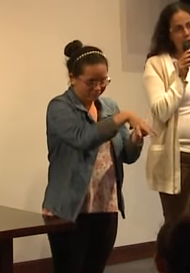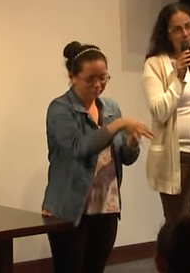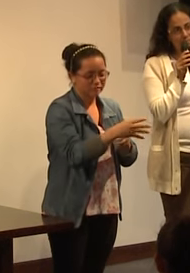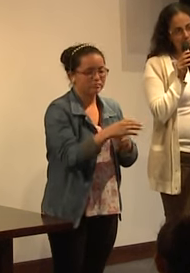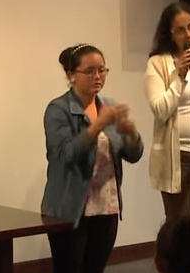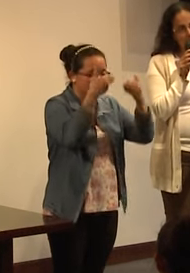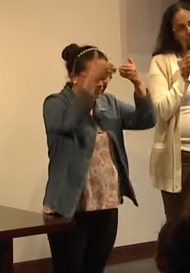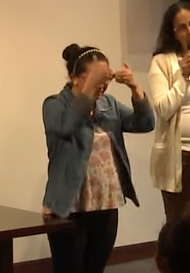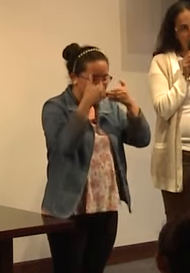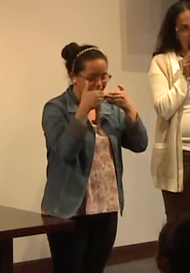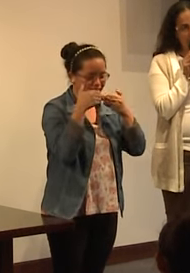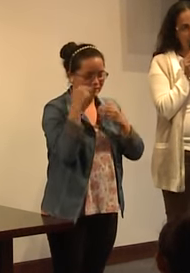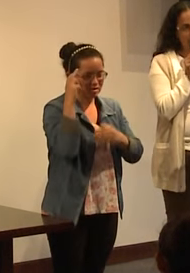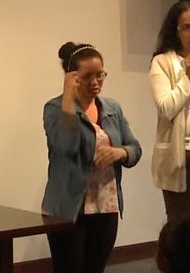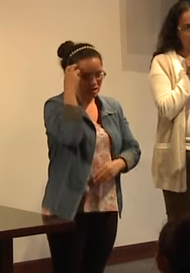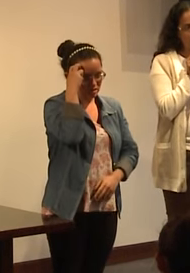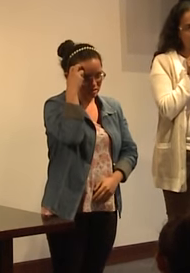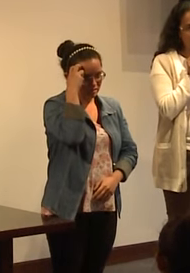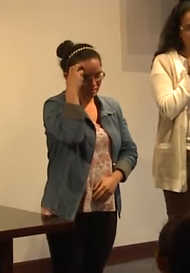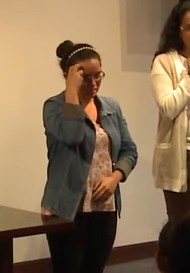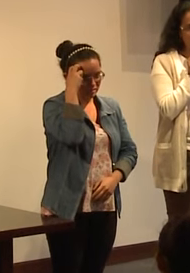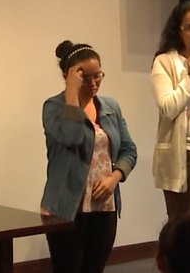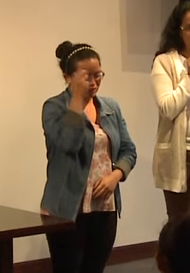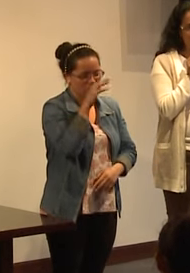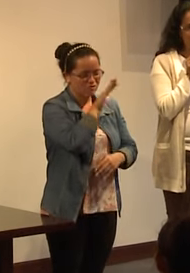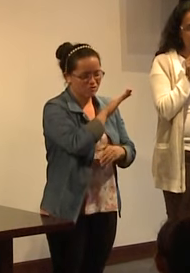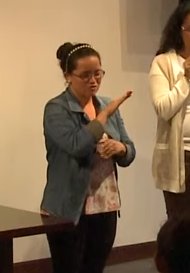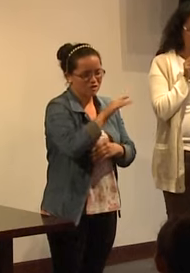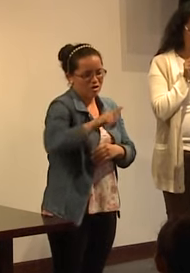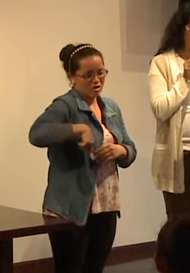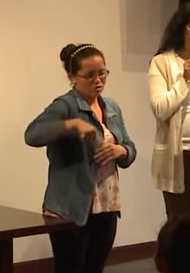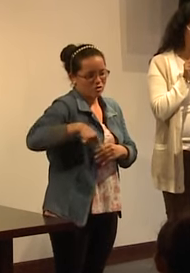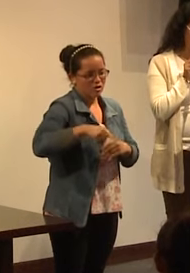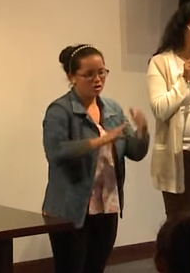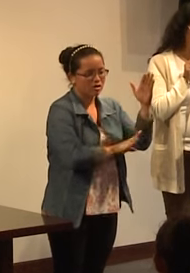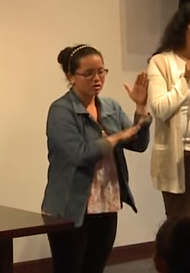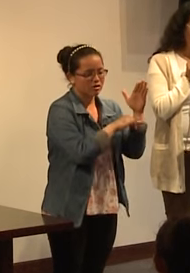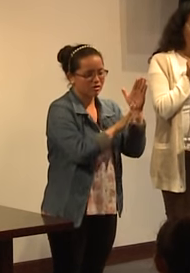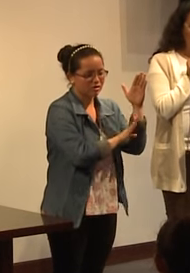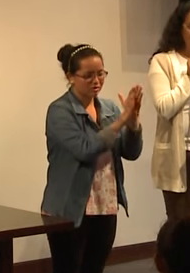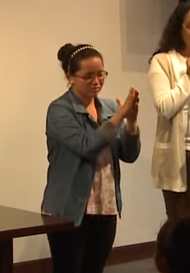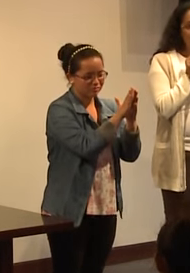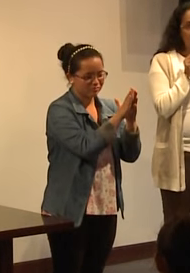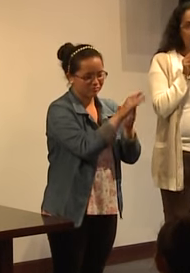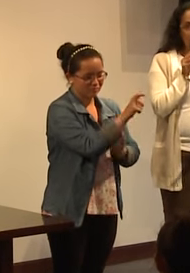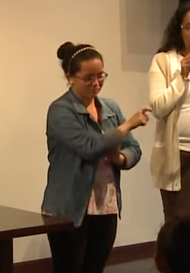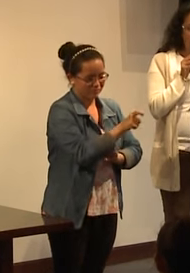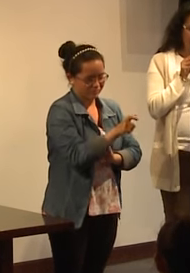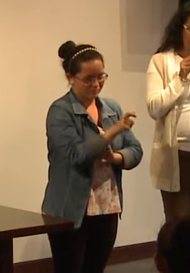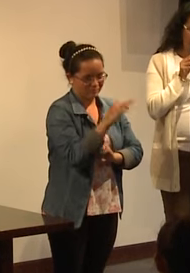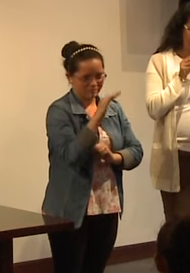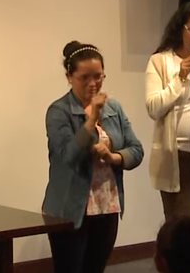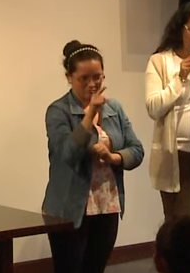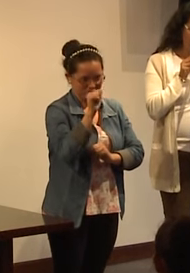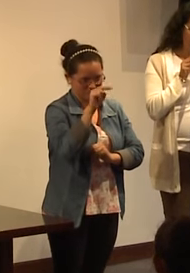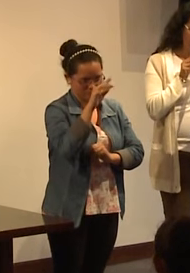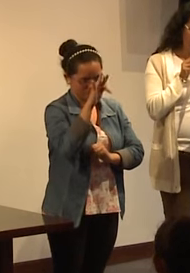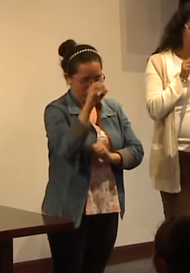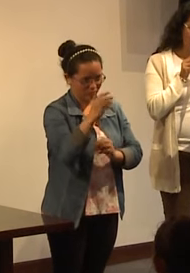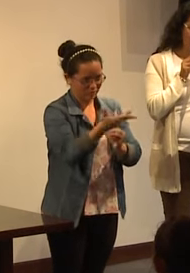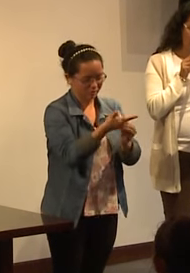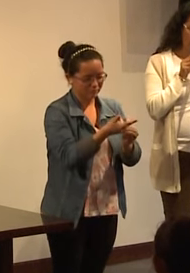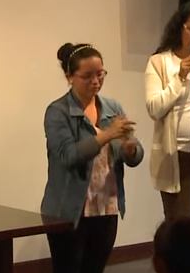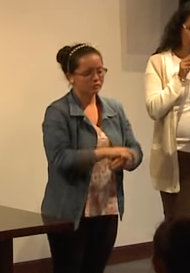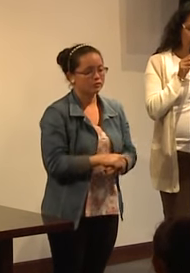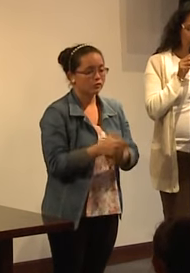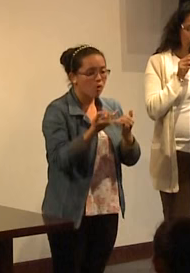discapacidad cognitiva, también en esta Escuela para el Desarrollo del Talento Artístico. El día de hoy nos convoca la temática